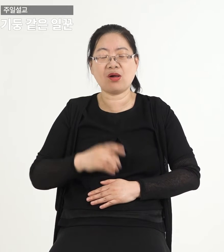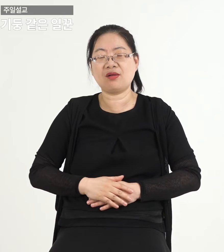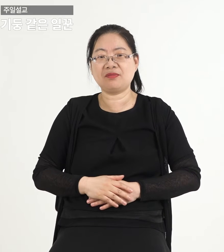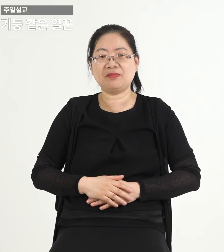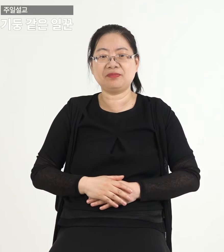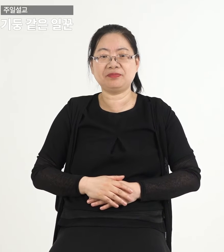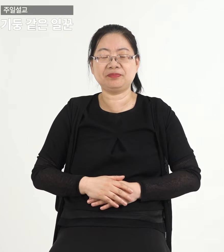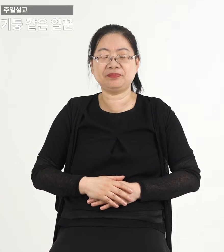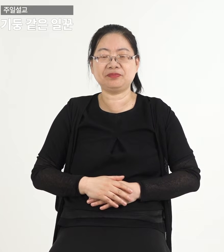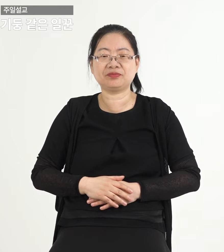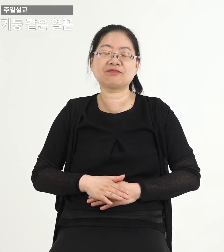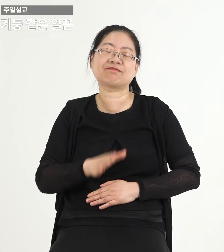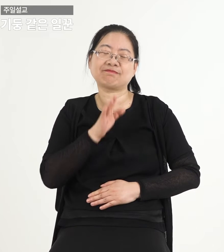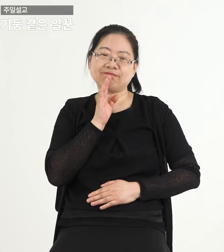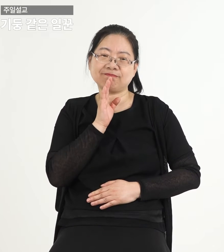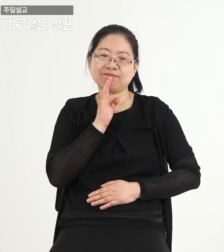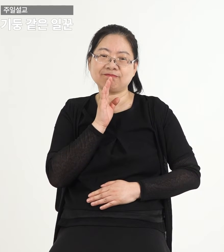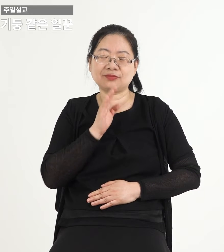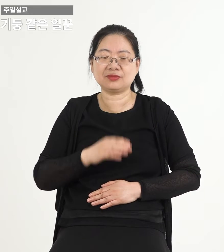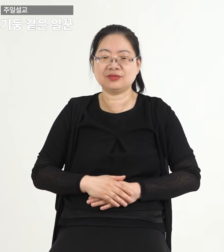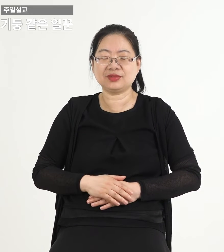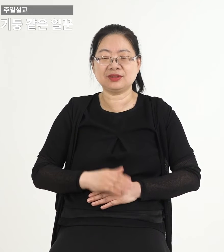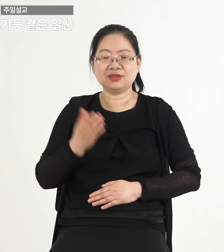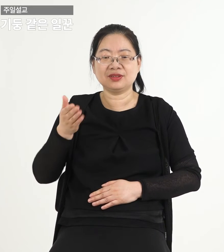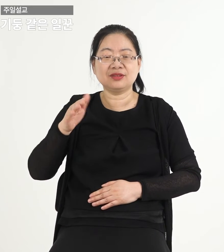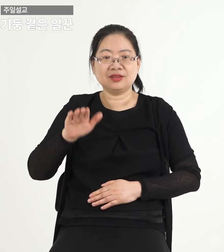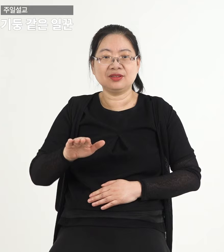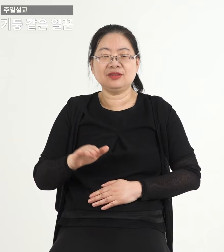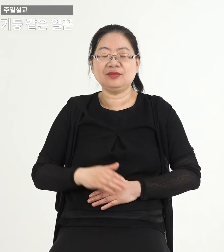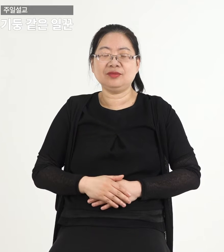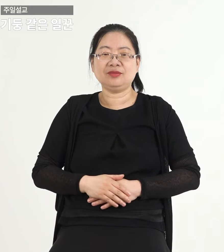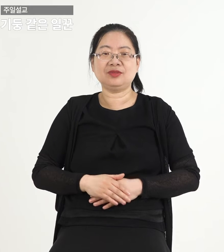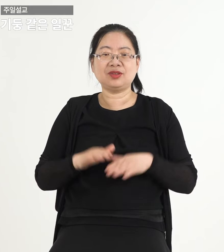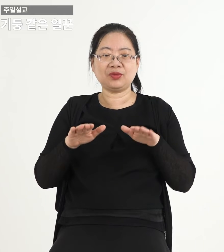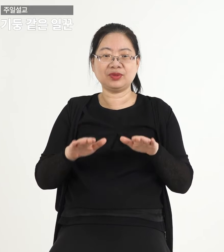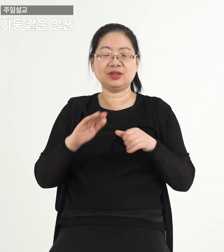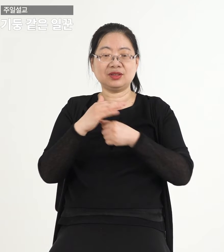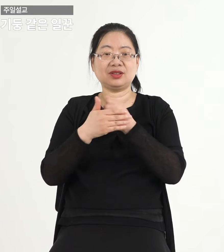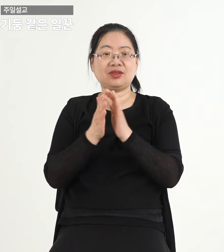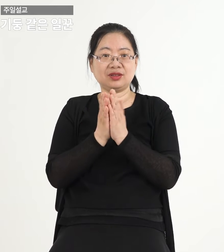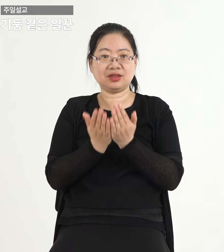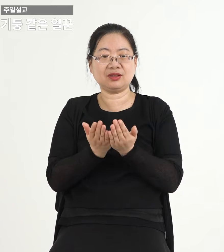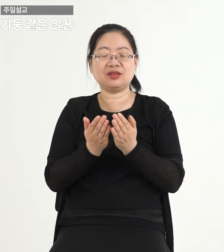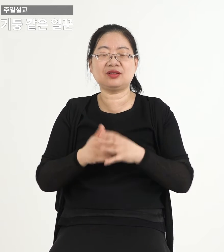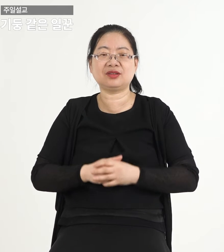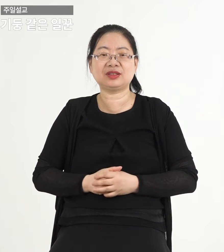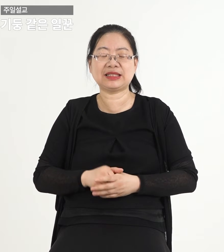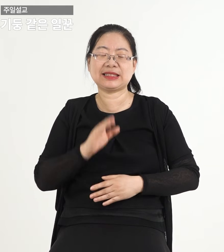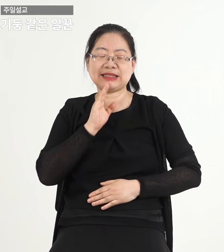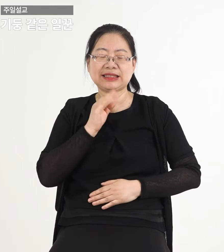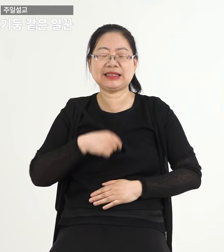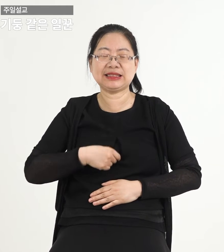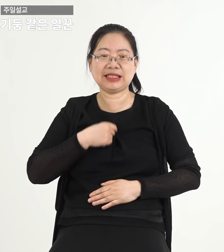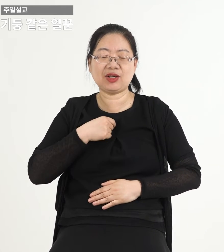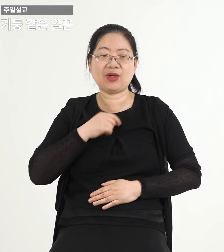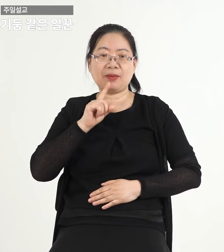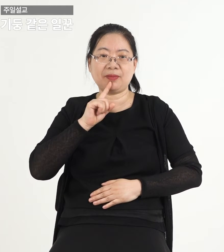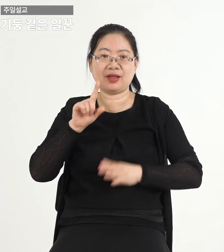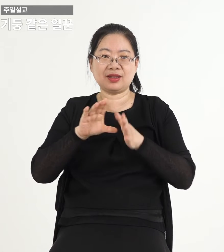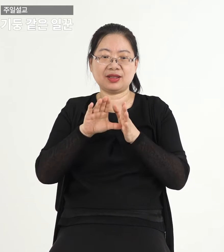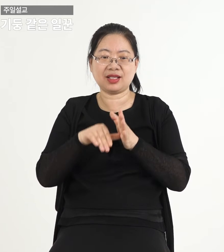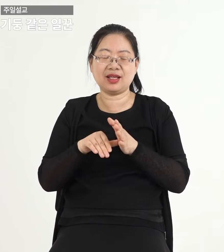거짓말이에요. 예, 맞습니다. 그런데 오늘 성경에서 진실하다고 말할